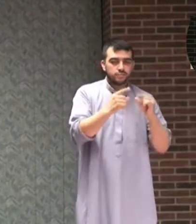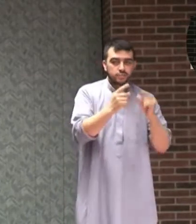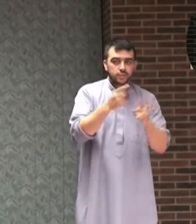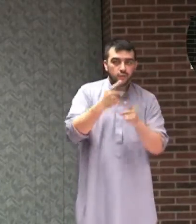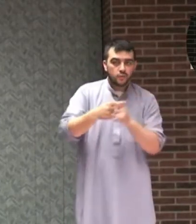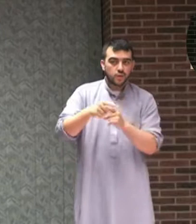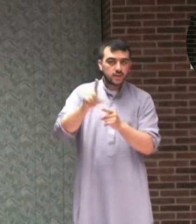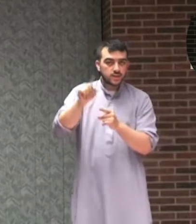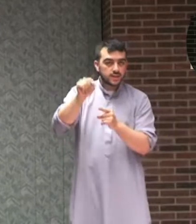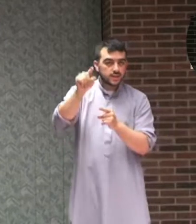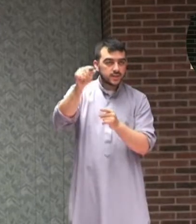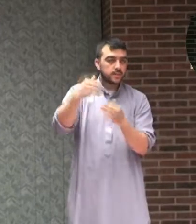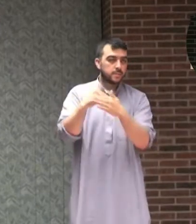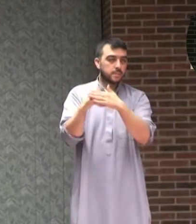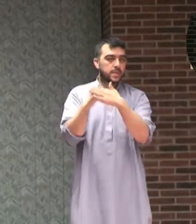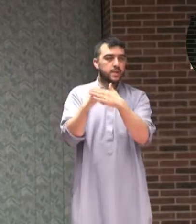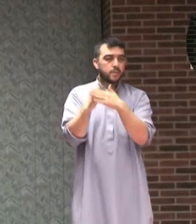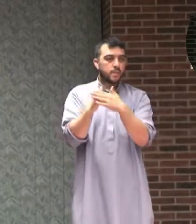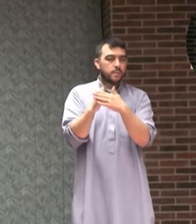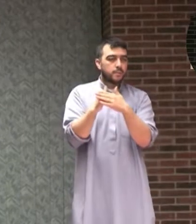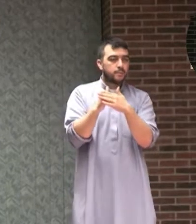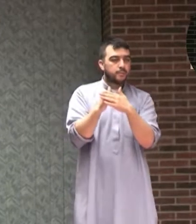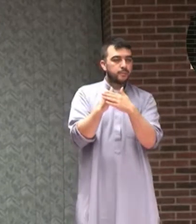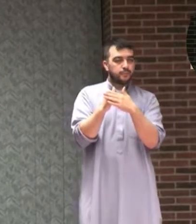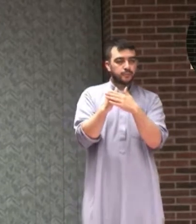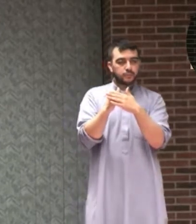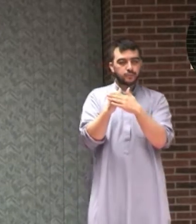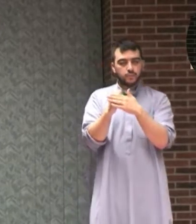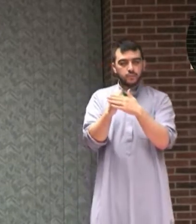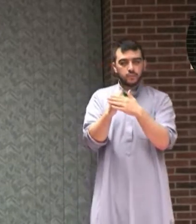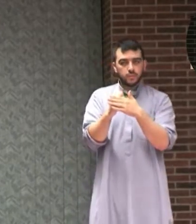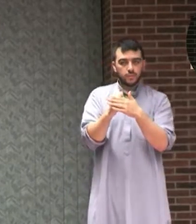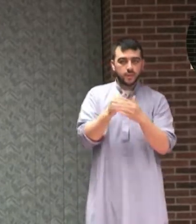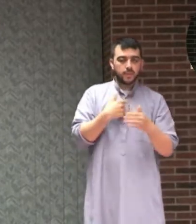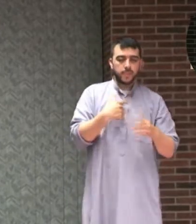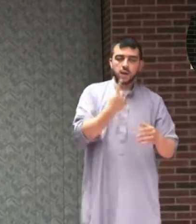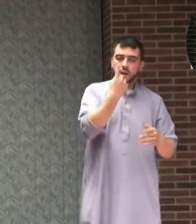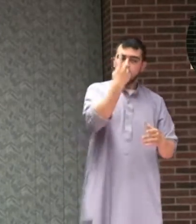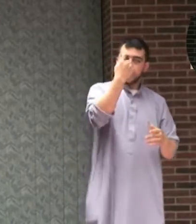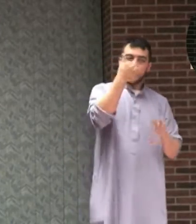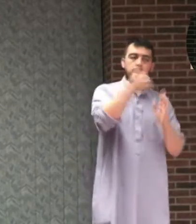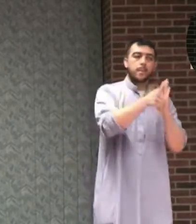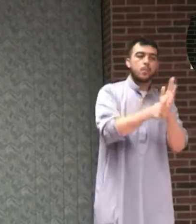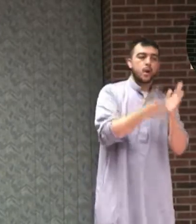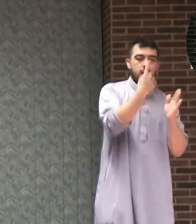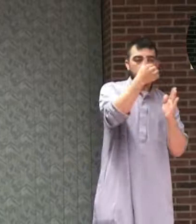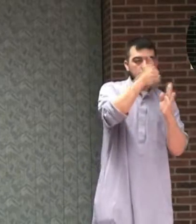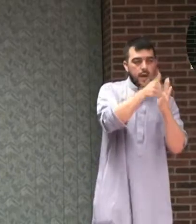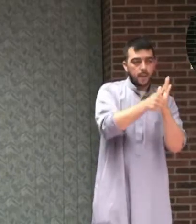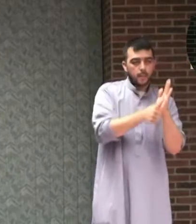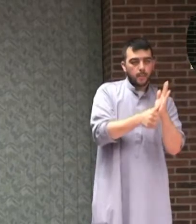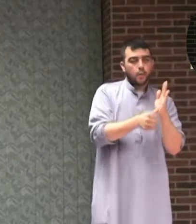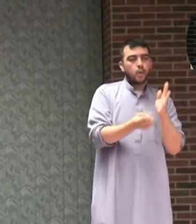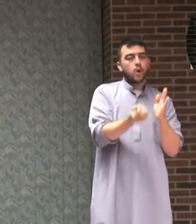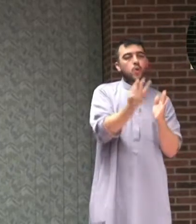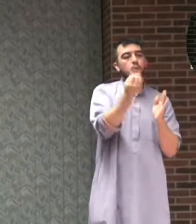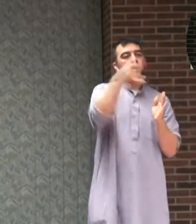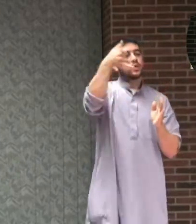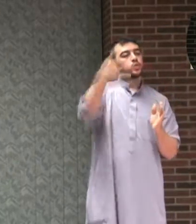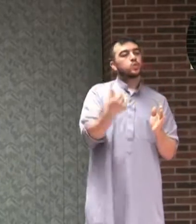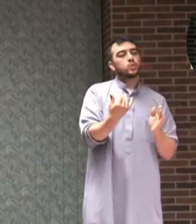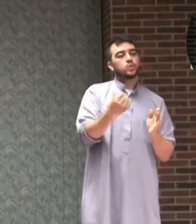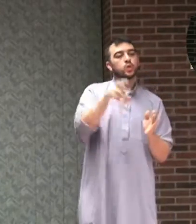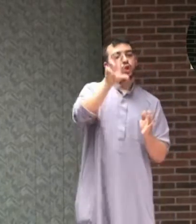par 10 au minimum. Et nous savons qu'il y a 30 jours dans le mois de Ramadan. 30 jours fois 10 font 300.